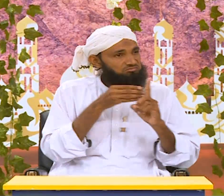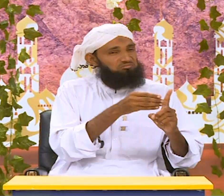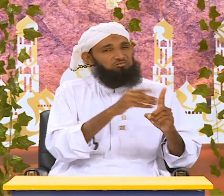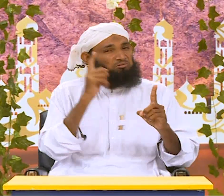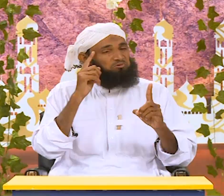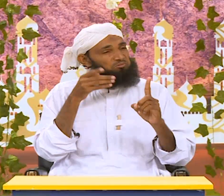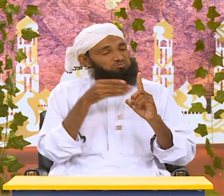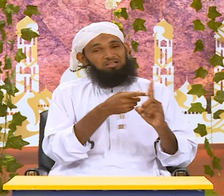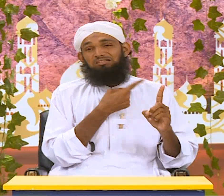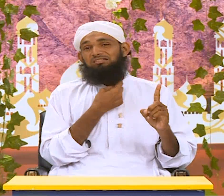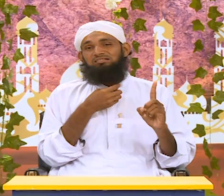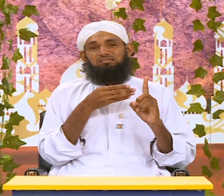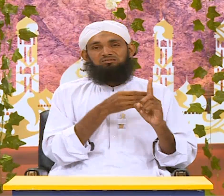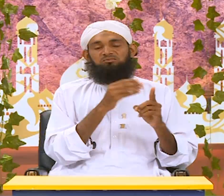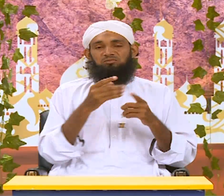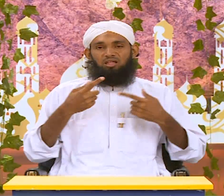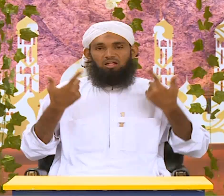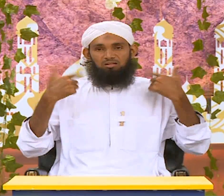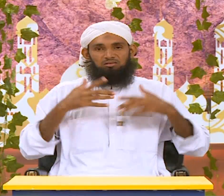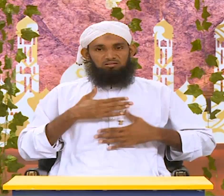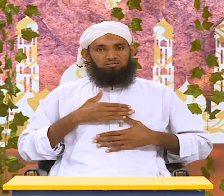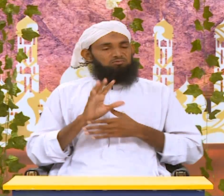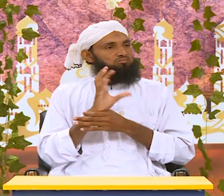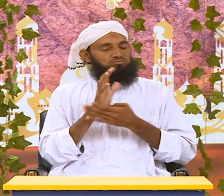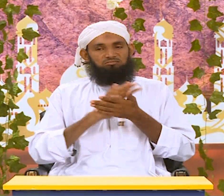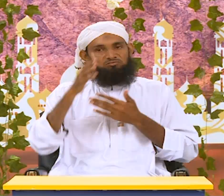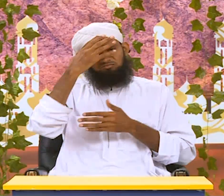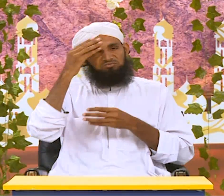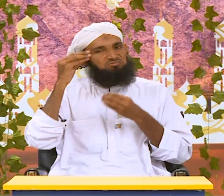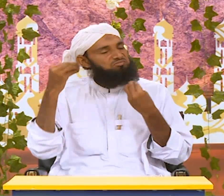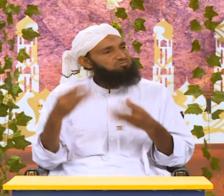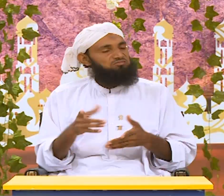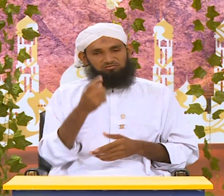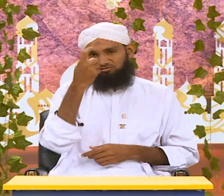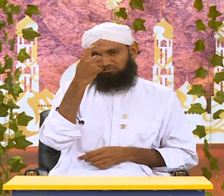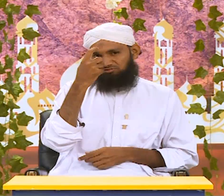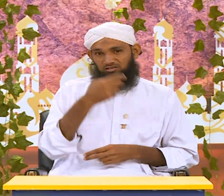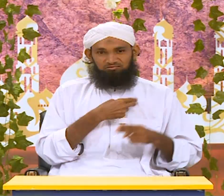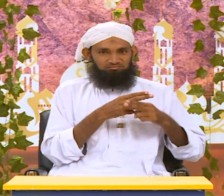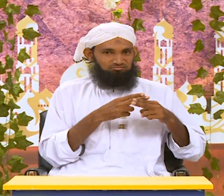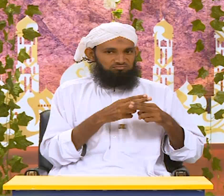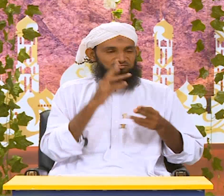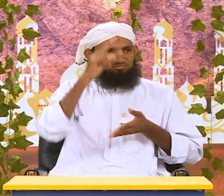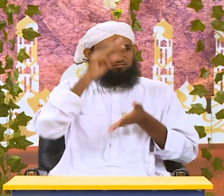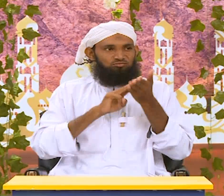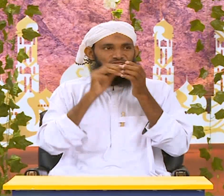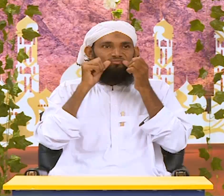ایسے گرفتار ہوتے ہیں کہ زندگی کا اصل مقصد ہمیں یاد ہی نہیں رہتا۔ کاش زہد مصطفیٰ صلی اللہ علیہ